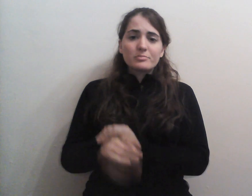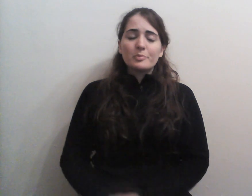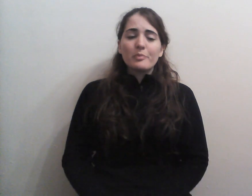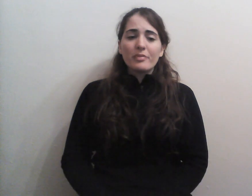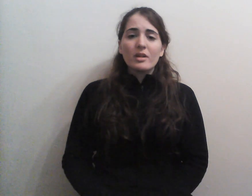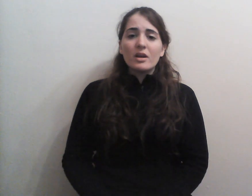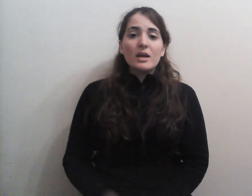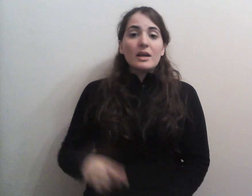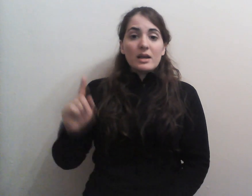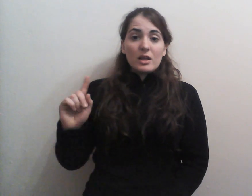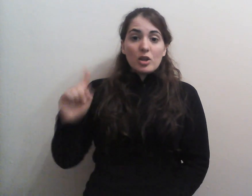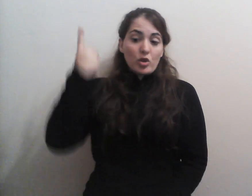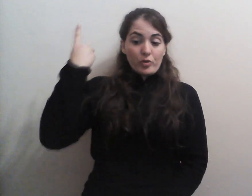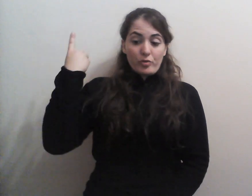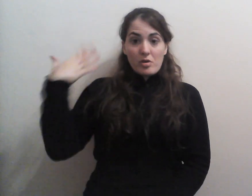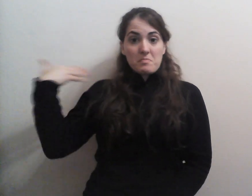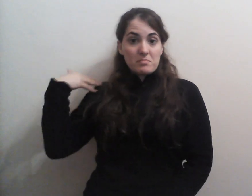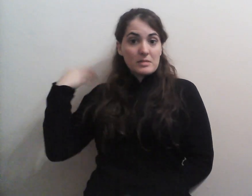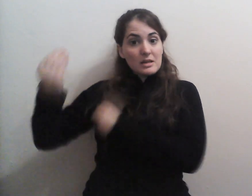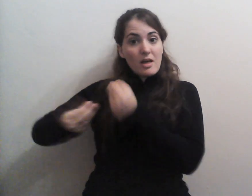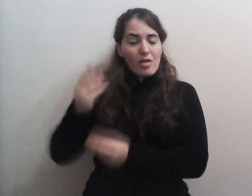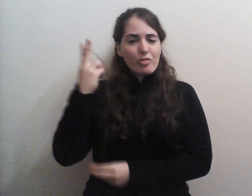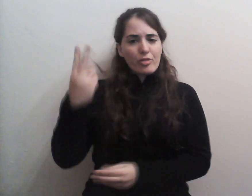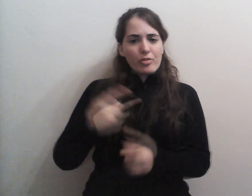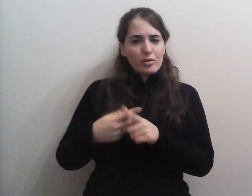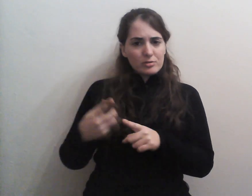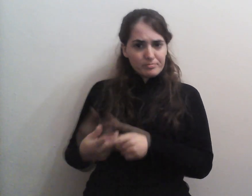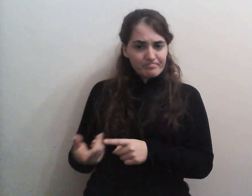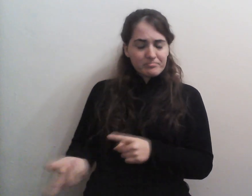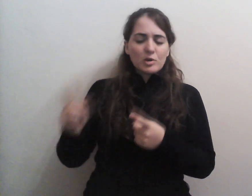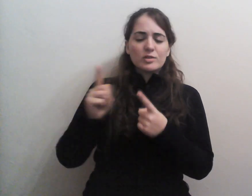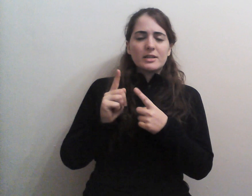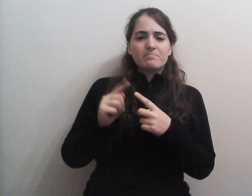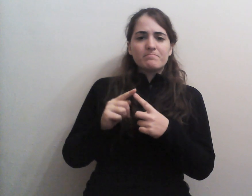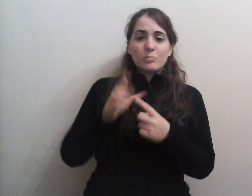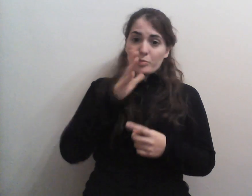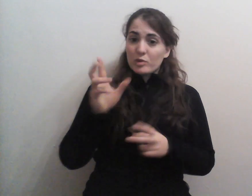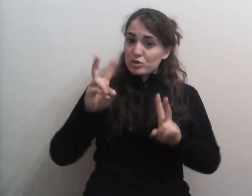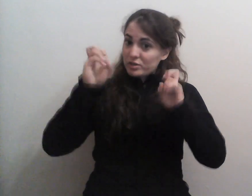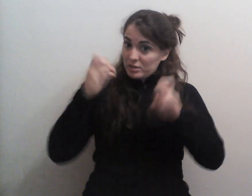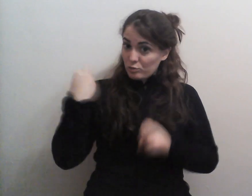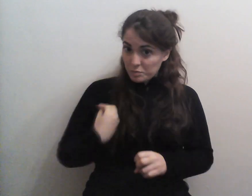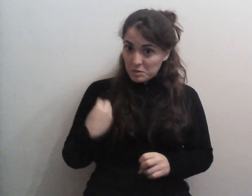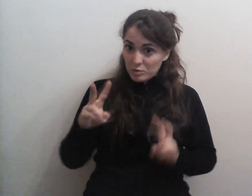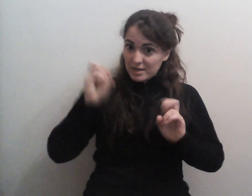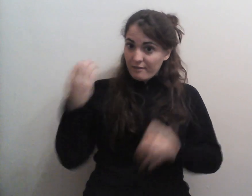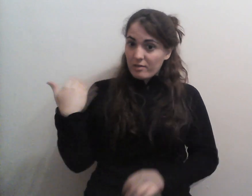cuanto a nuestro pasado. De ahí el título del mensaje en esta mañana, la salvación pasada. Primero dice que Dios nos